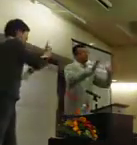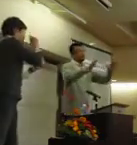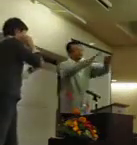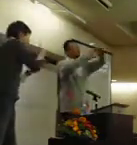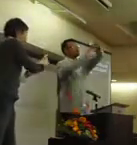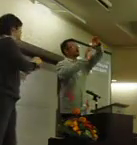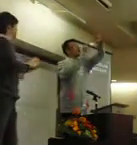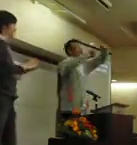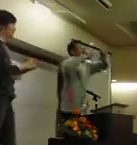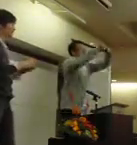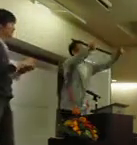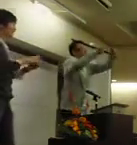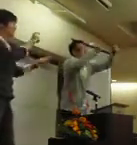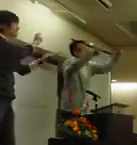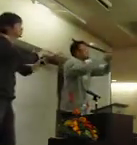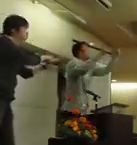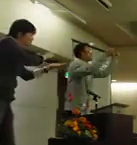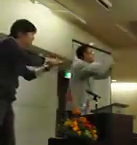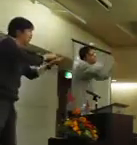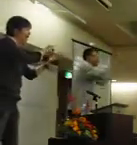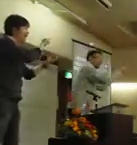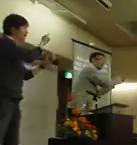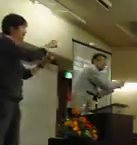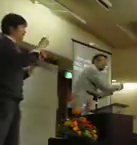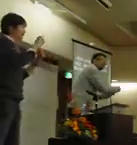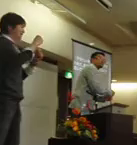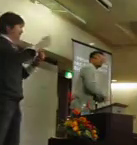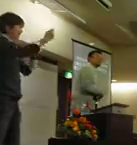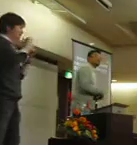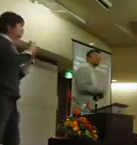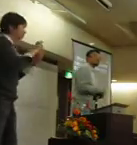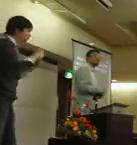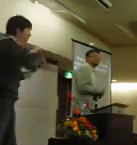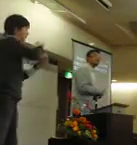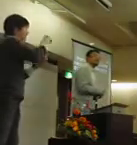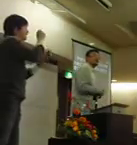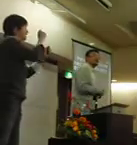遺族の庭いじりと